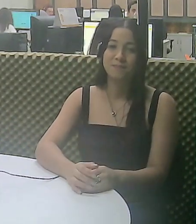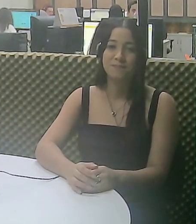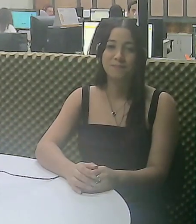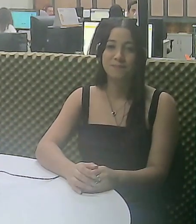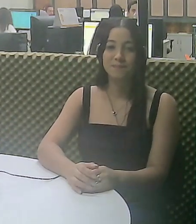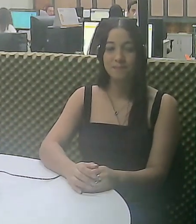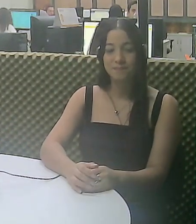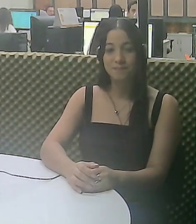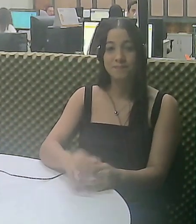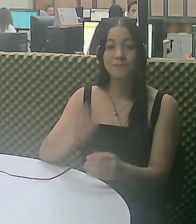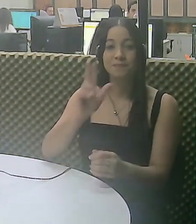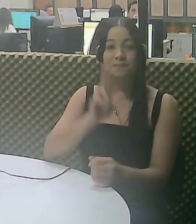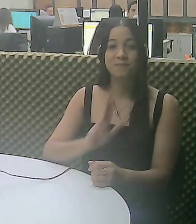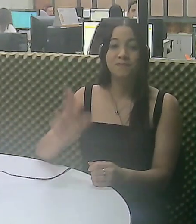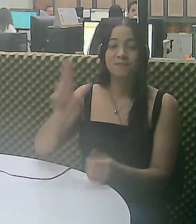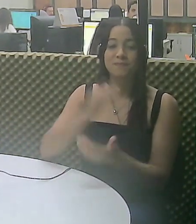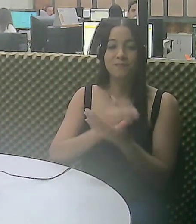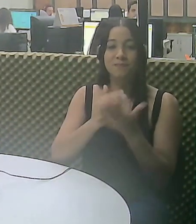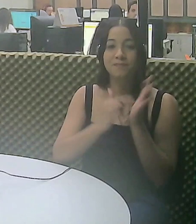gente!